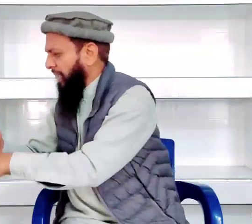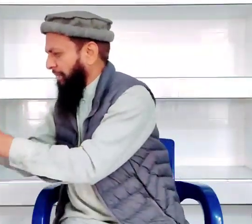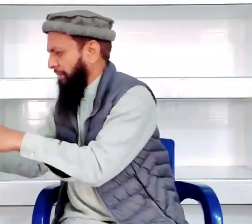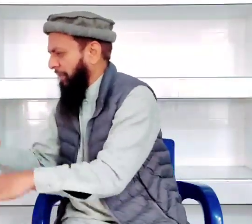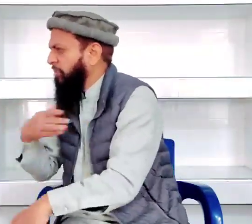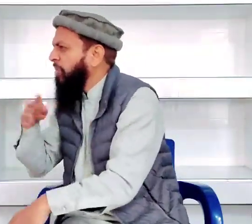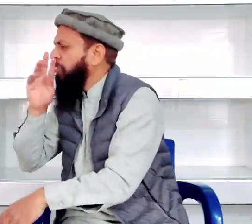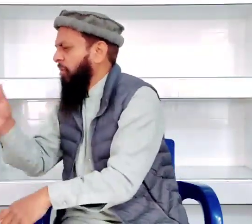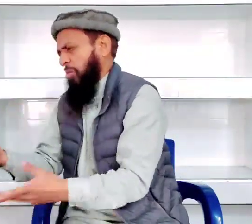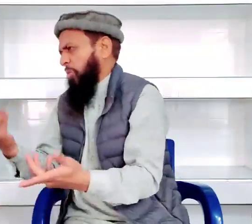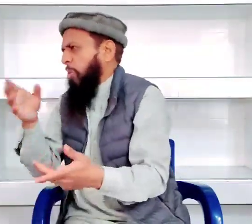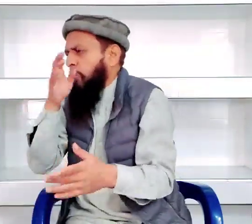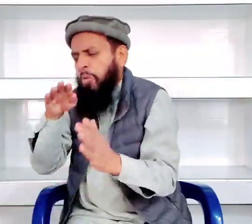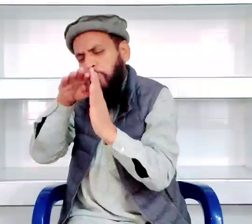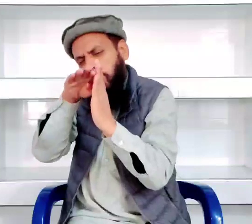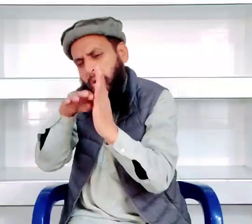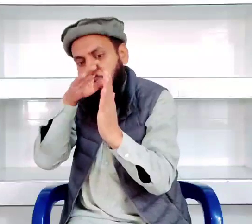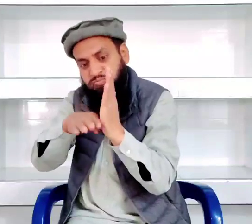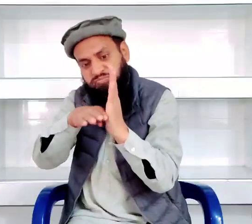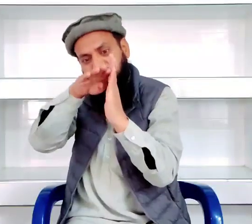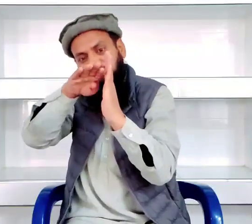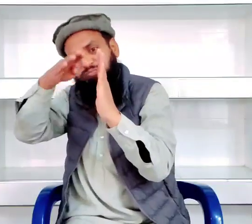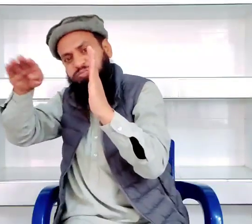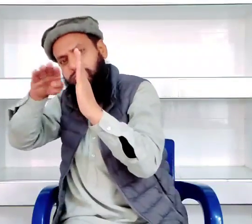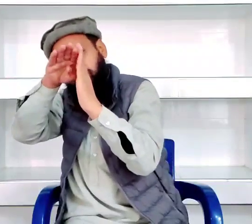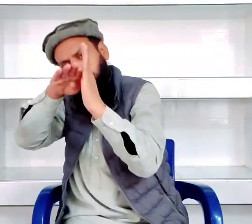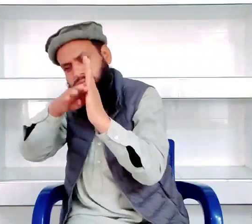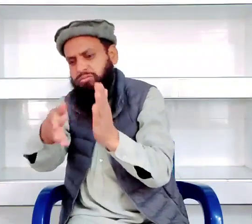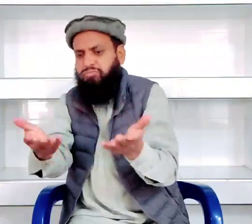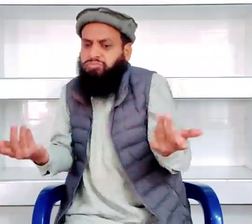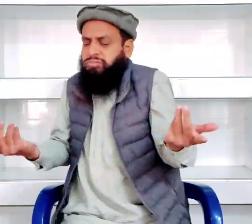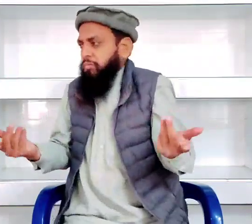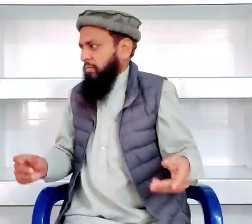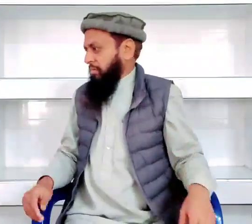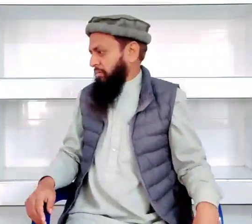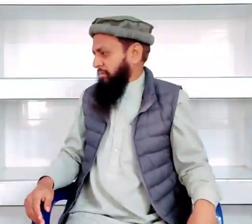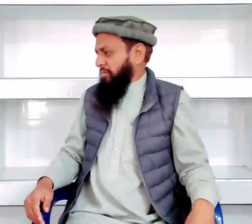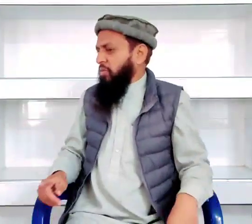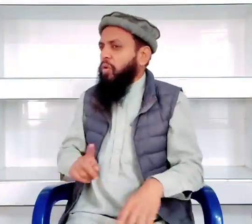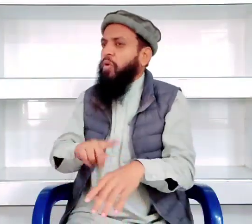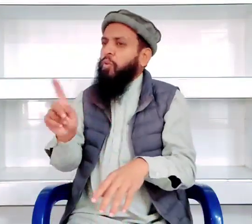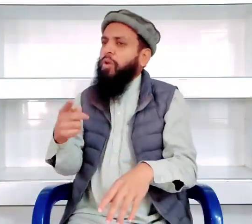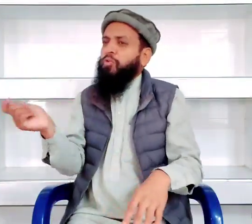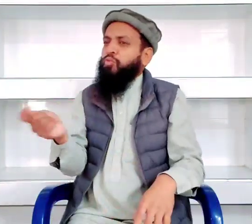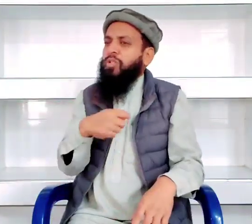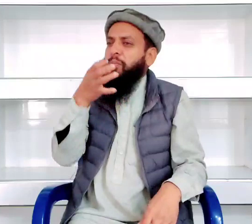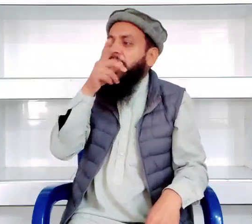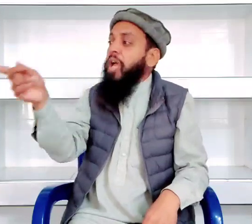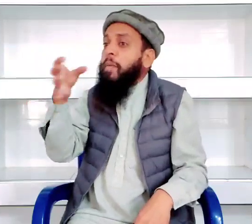ਹੱਦ ਤੱਕ ਜਾਇਜ਼ ਹੈ ਲੇਕਿਨ ਆਮ ਤੌਰ ਤੇ ਕਿਸੇ ਕੋਲ ਜਾਇਜ਼ ਪਾਣੀ ਹੈ ਤੇ ਉਹਨੂੰ ਸੇਵ ਕਰਨਾ ਉਹਦੇ ਵਾਸਤੇ ਜਾਇਜ਼ ਔਰ